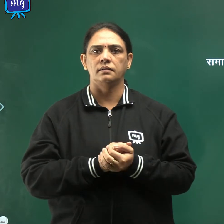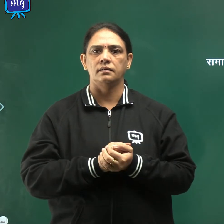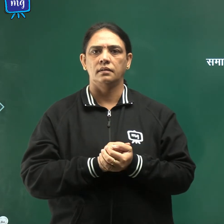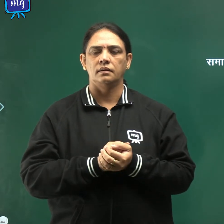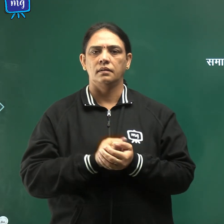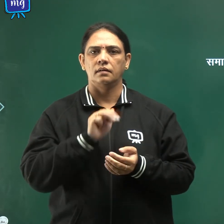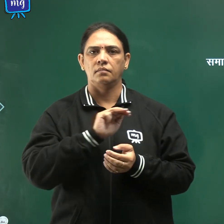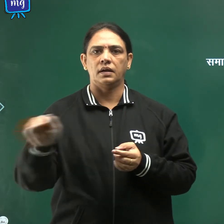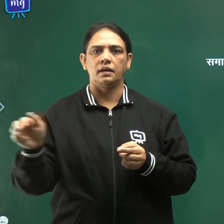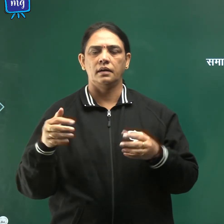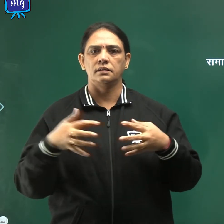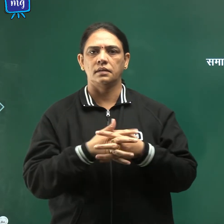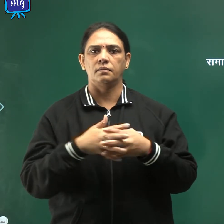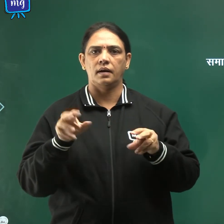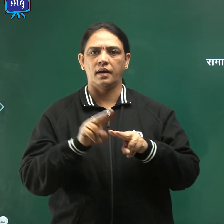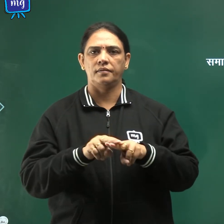बटे सिग्मा एफ।